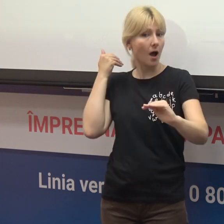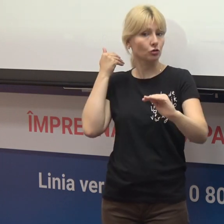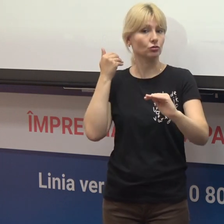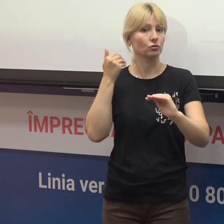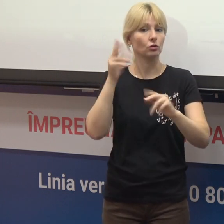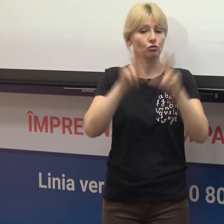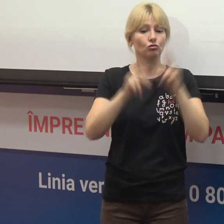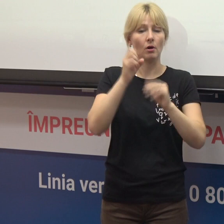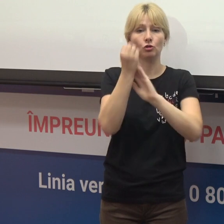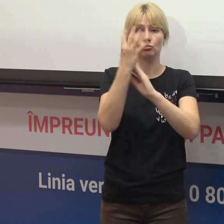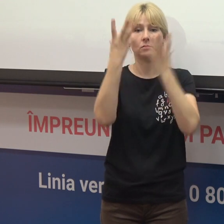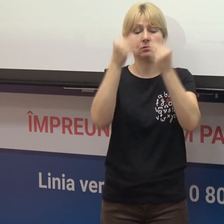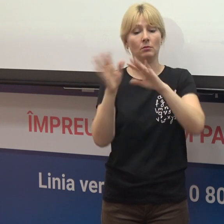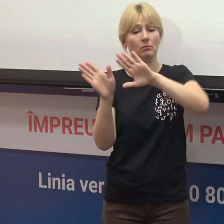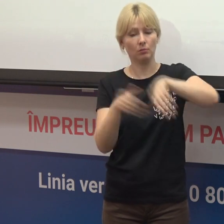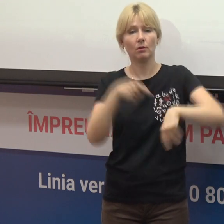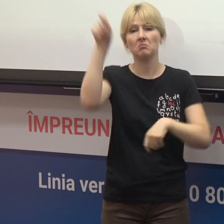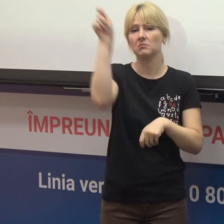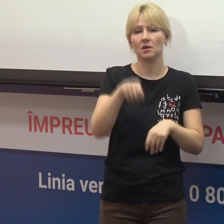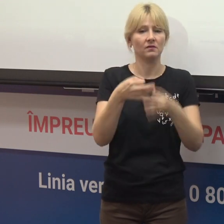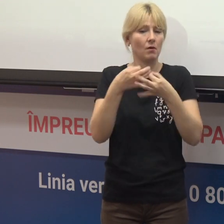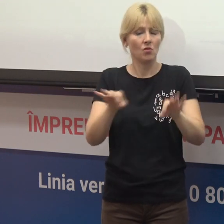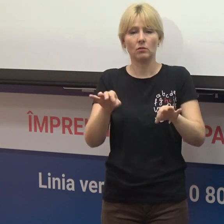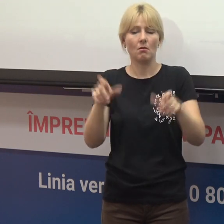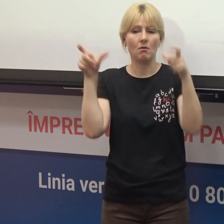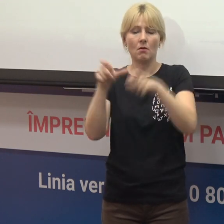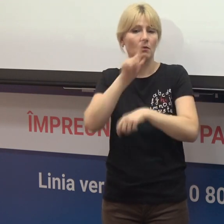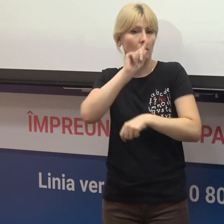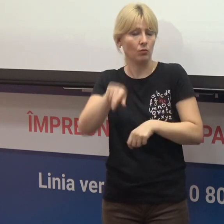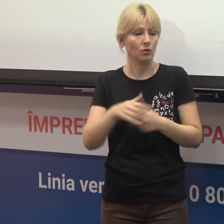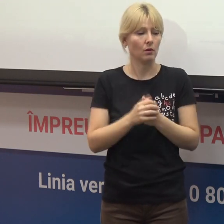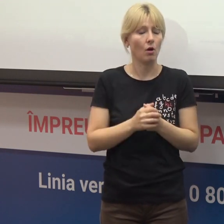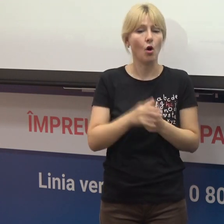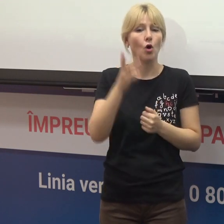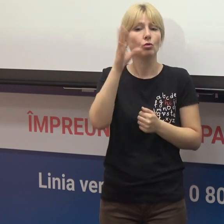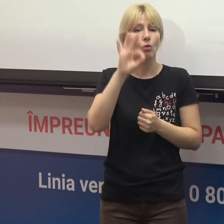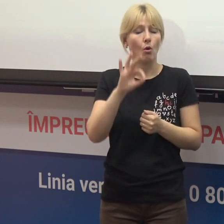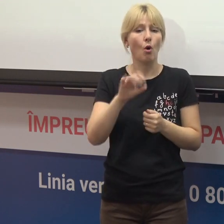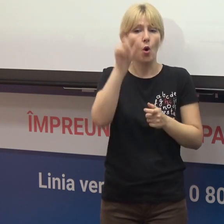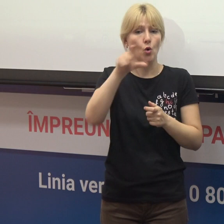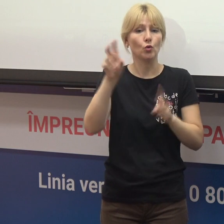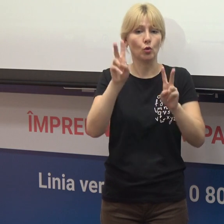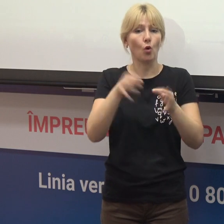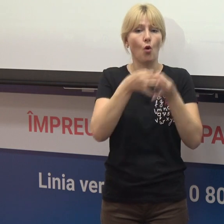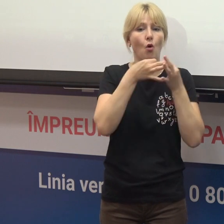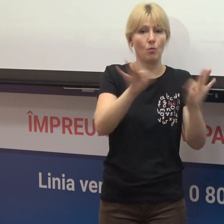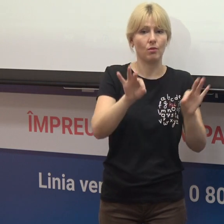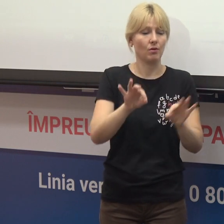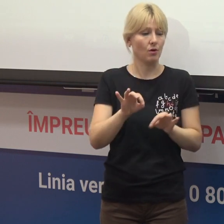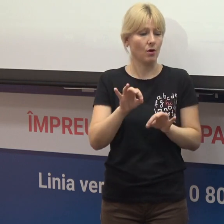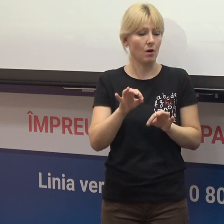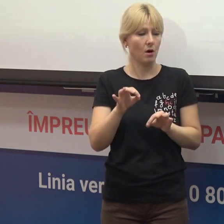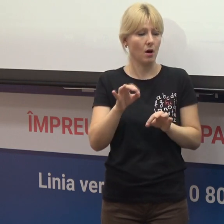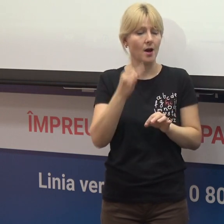stat, la fel sub categoriile care sunt, vă zic, excluse din obligativitatea de a sta în autoizolare, sunt